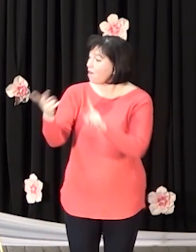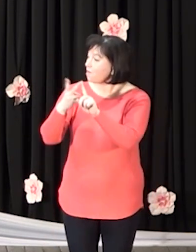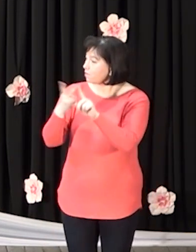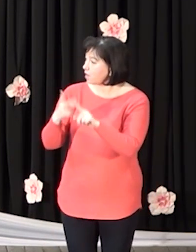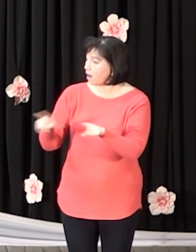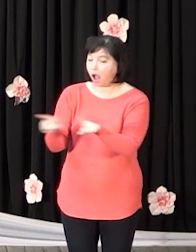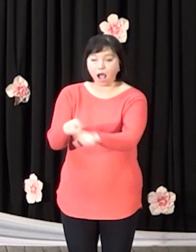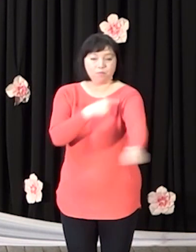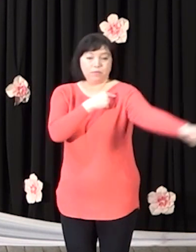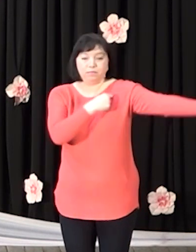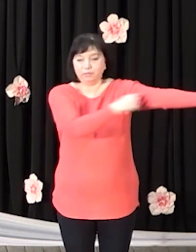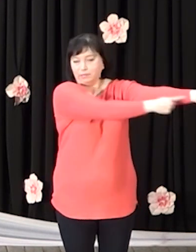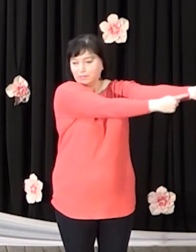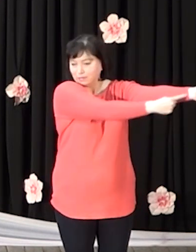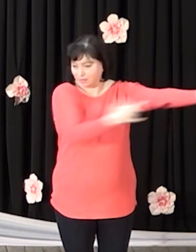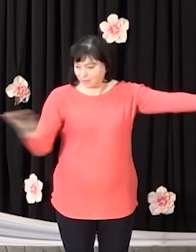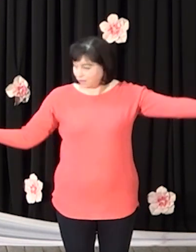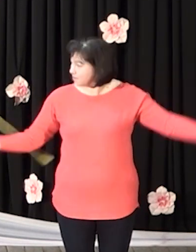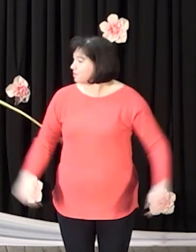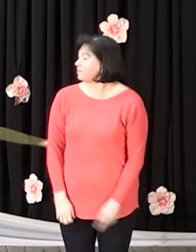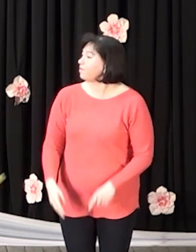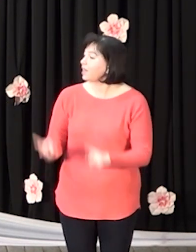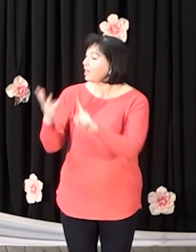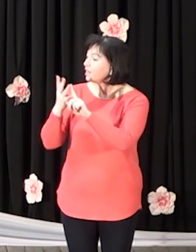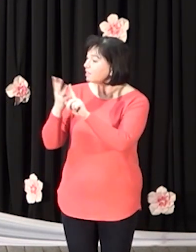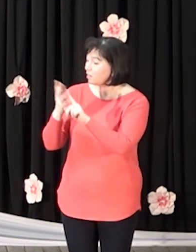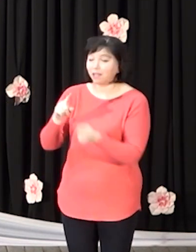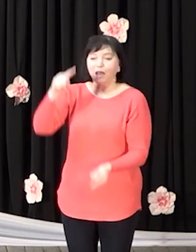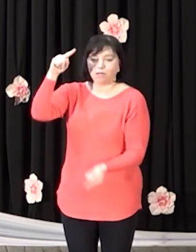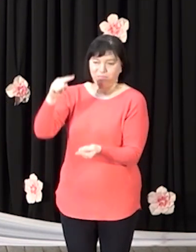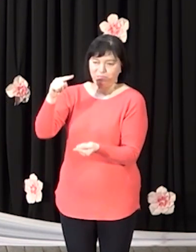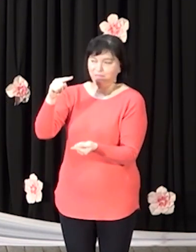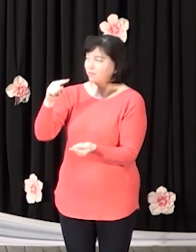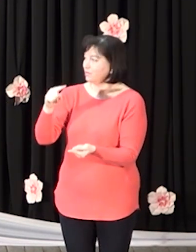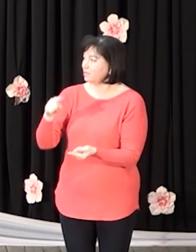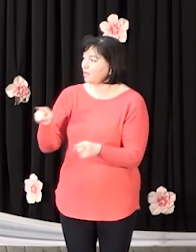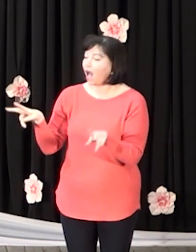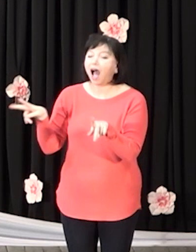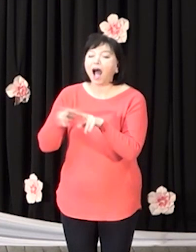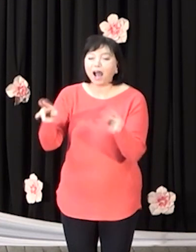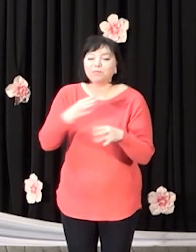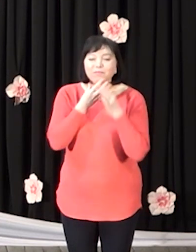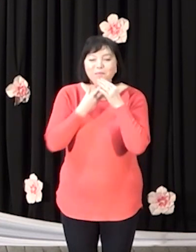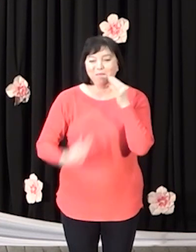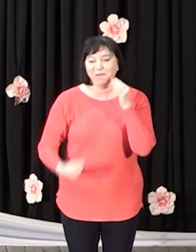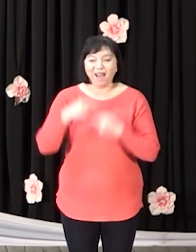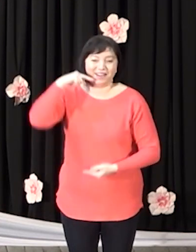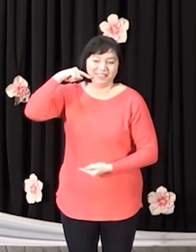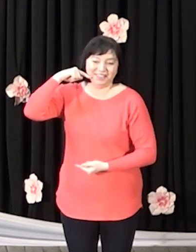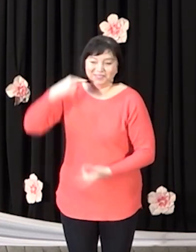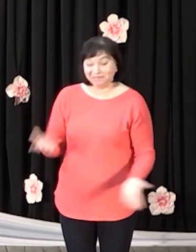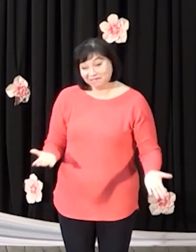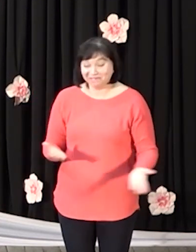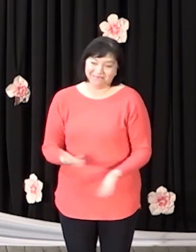este exact de lungimea brațului meu. Și a rămas pe scurtă. Este exact lungimea părții mele. Sper că nu